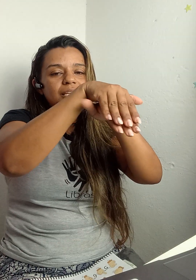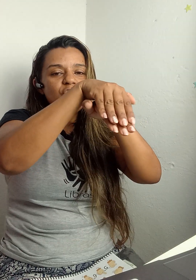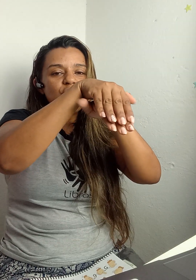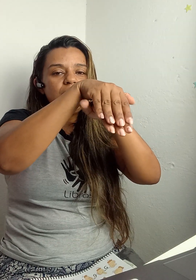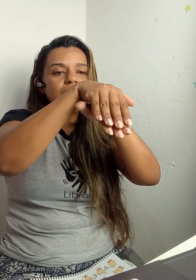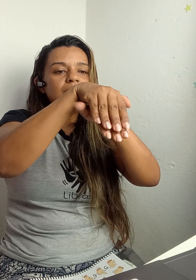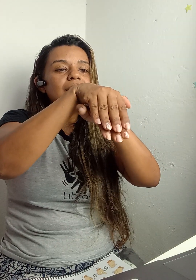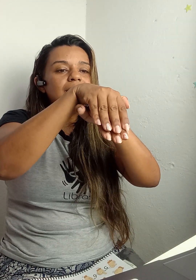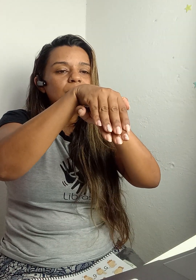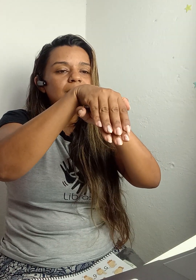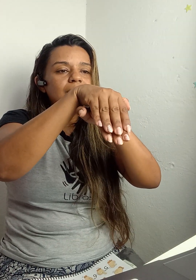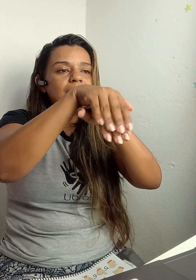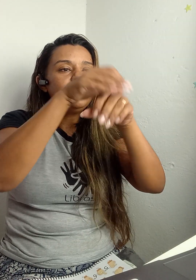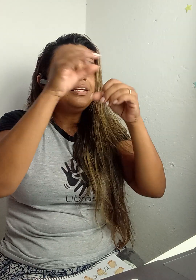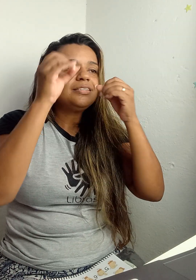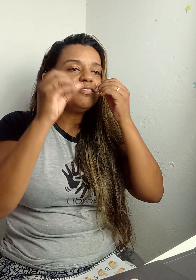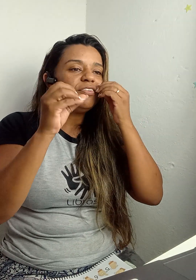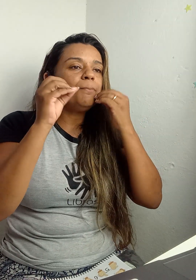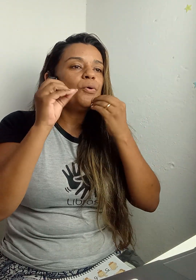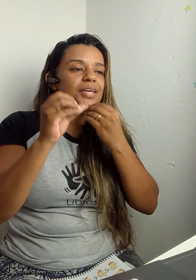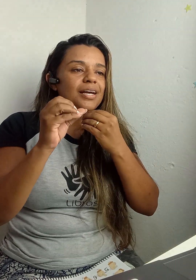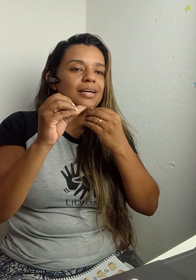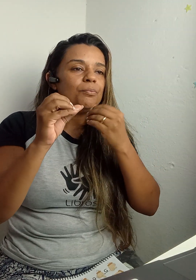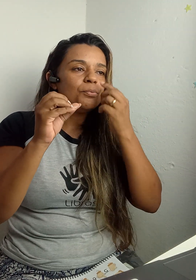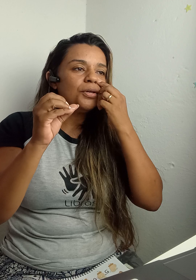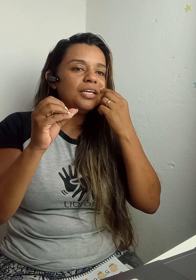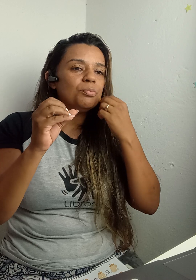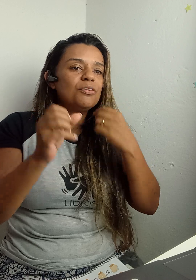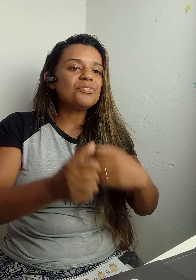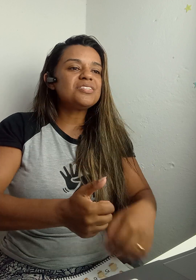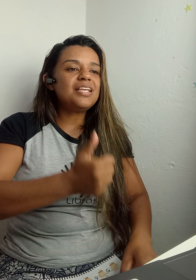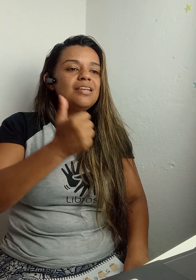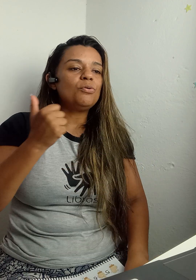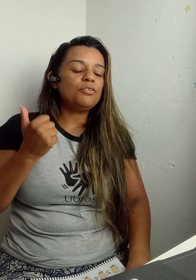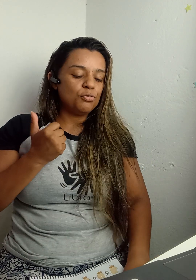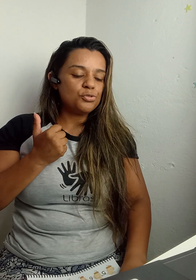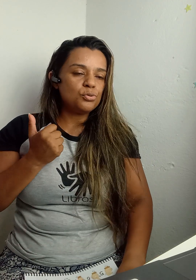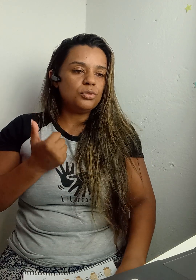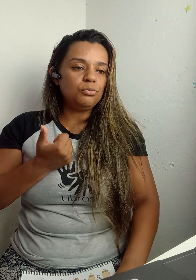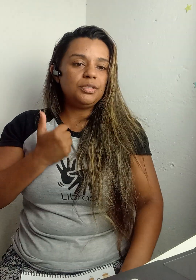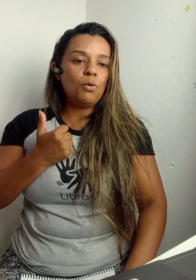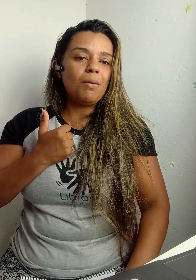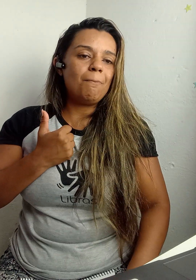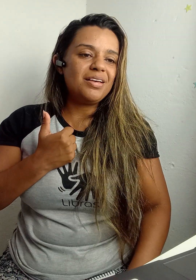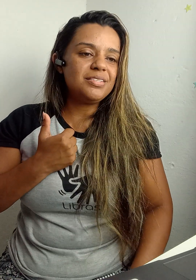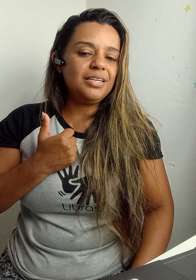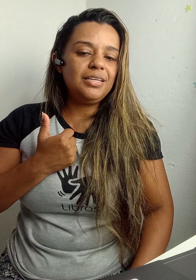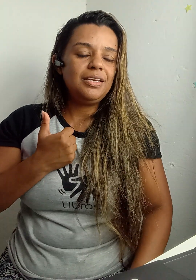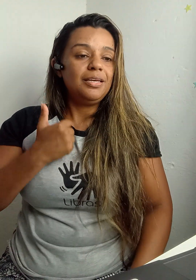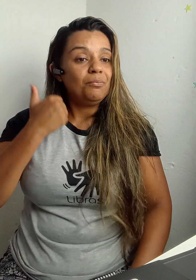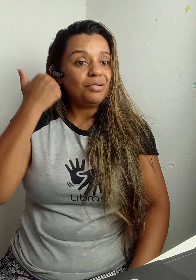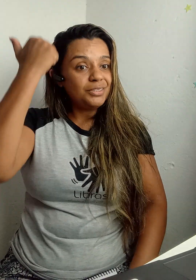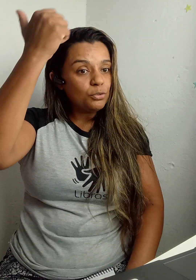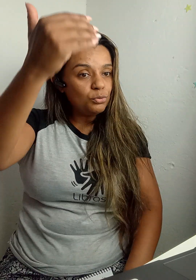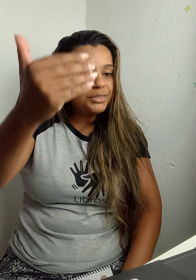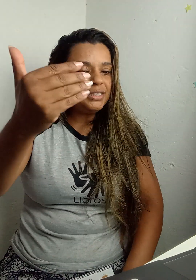é gíria dentro da língua, tá? Você vai boiar. Por quê? Porque você não reforçou, não deu uma base aí para você